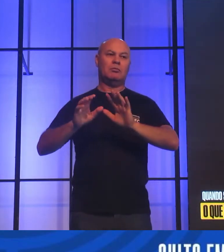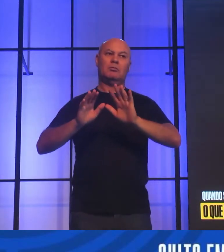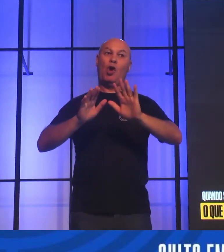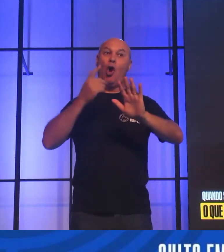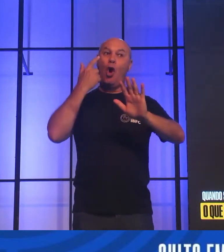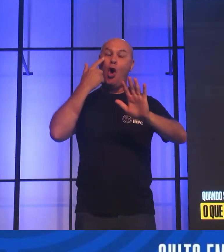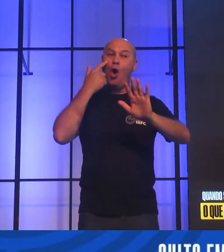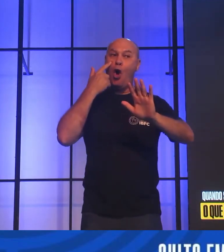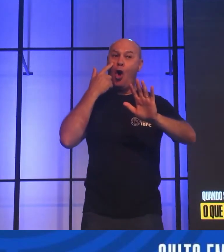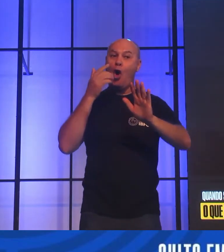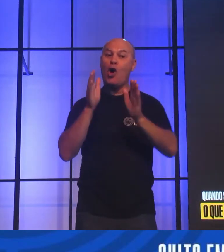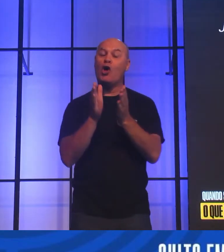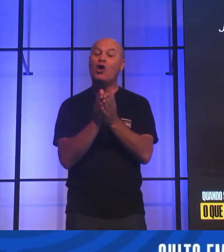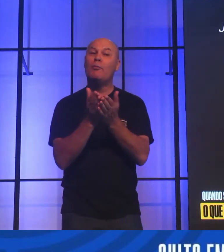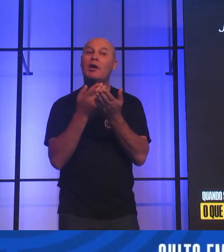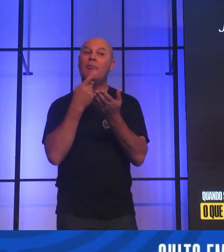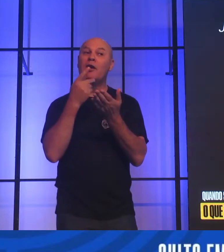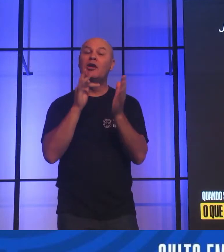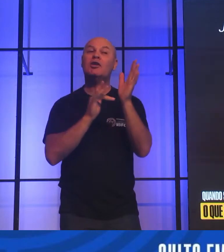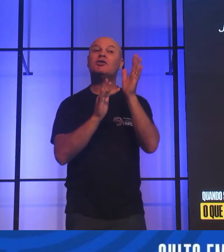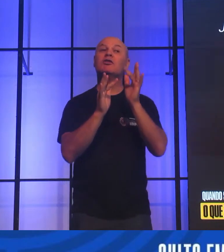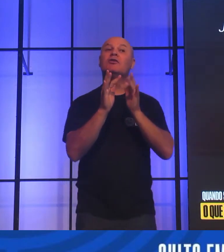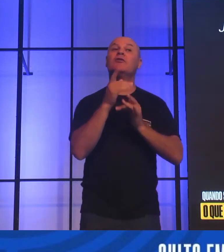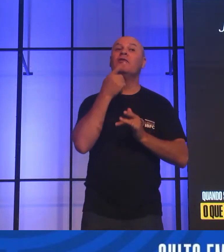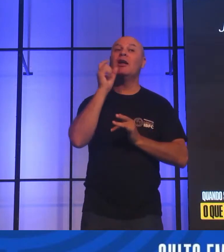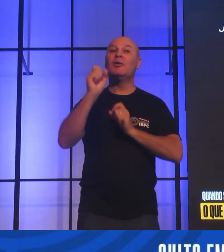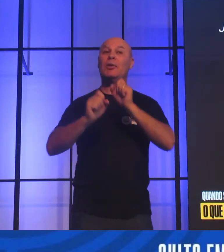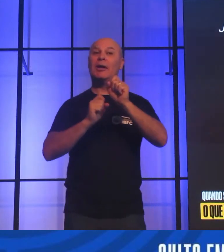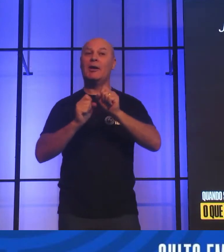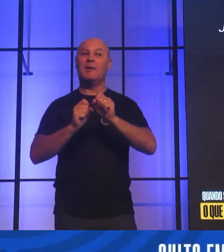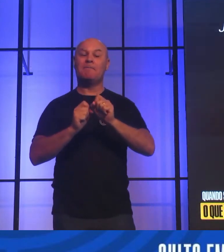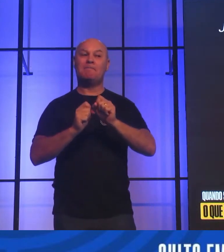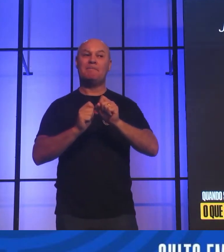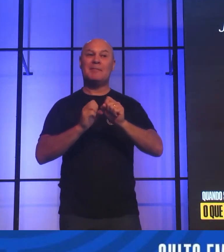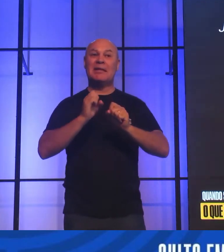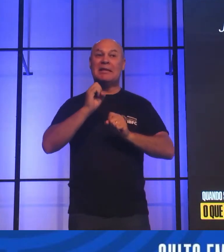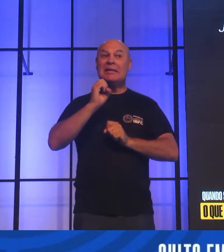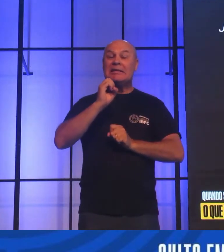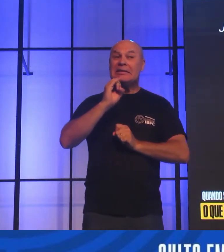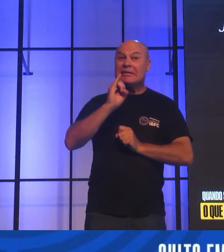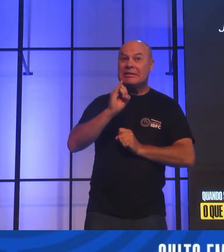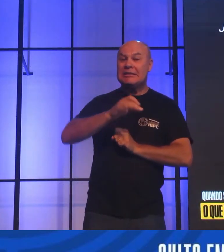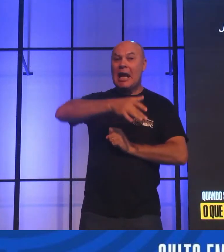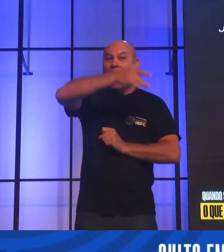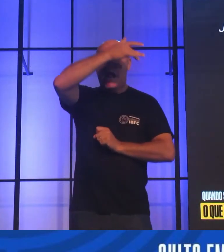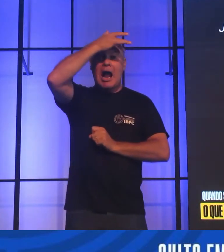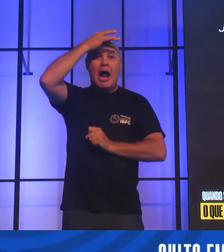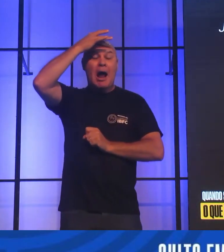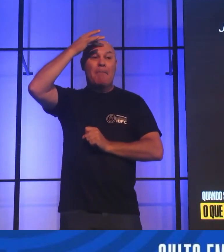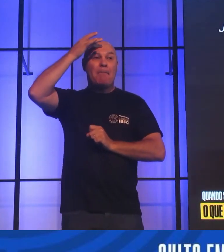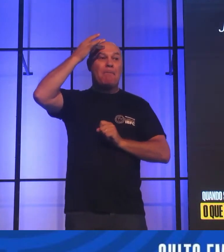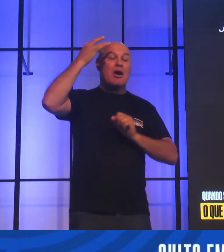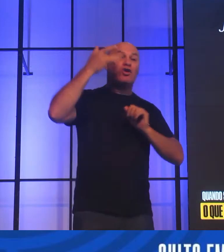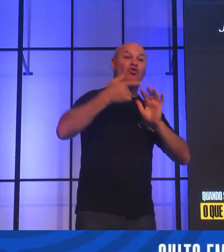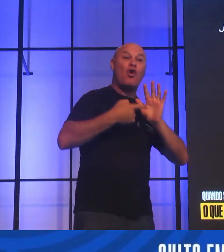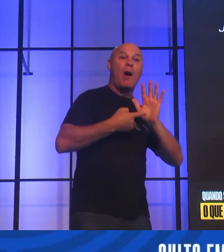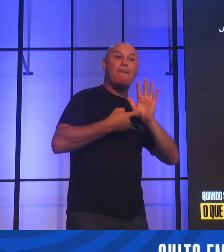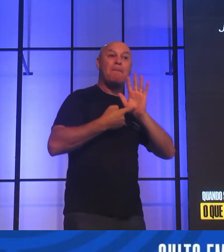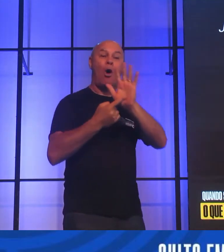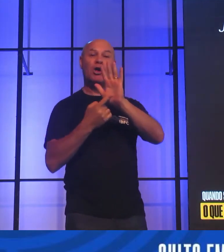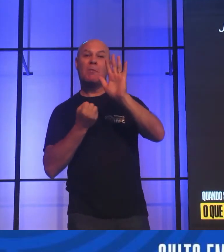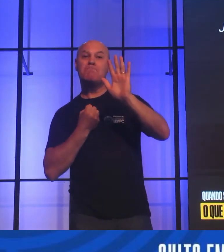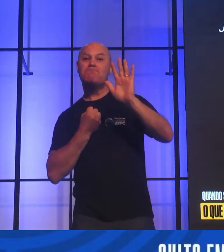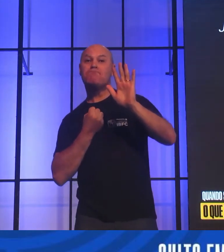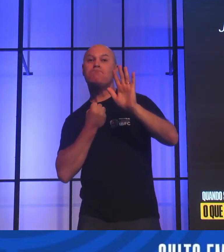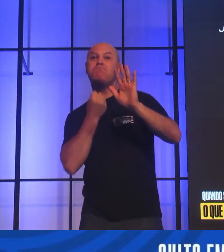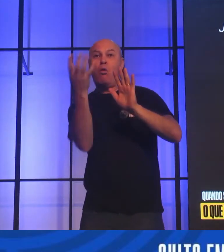O que sai da pessoa é o que a faz ficar impura. O que sai da pessoa é com